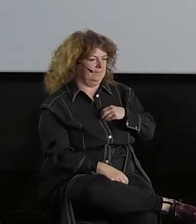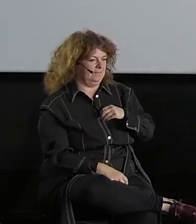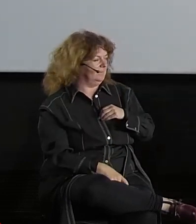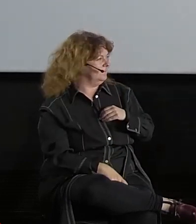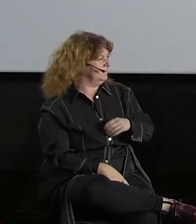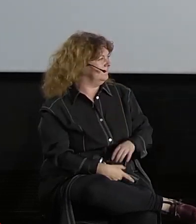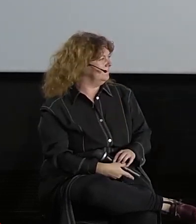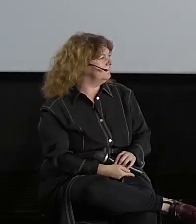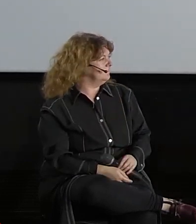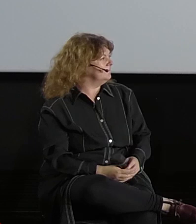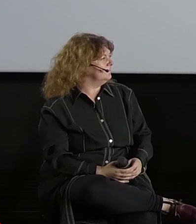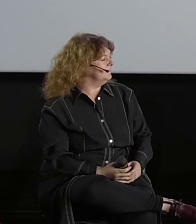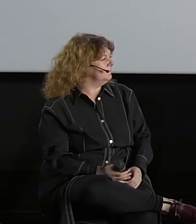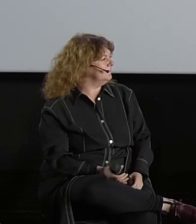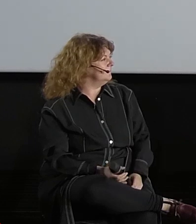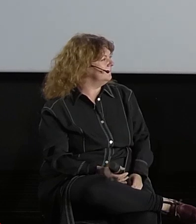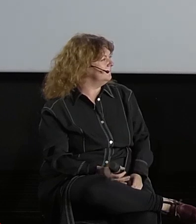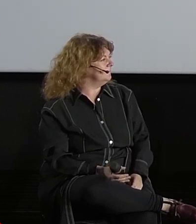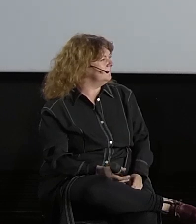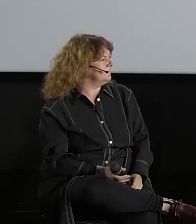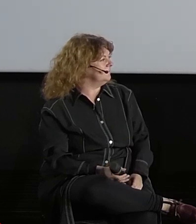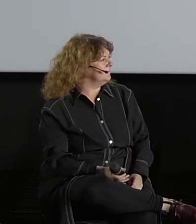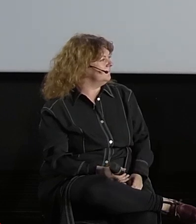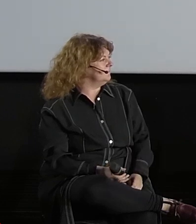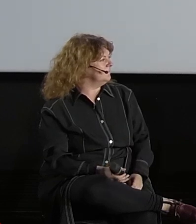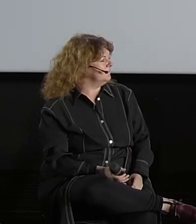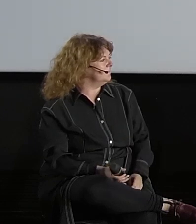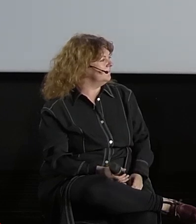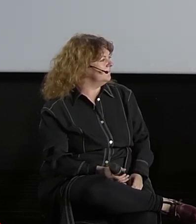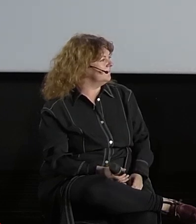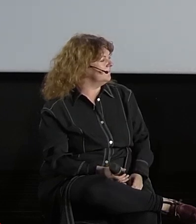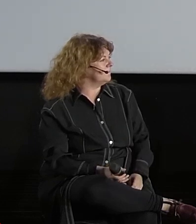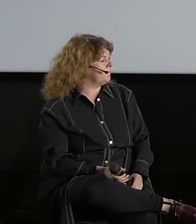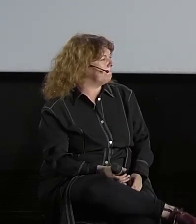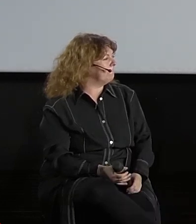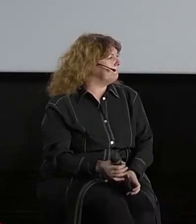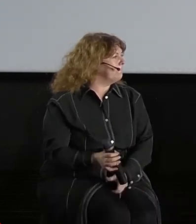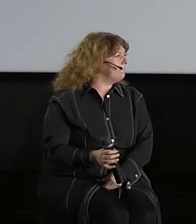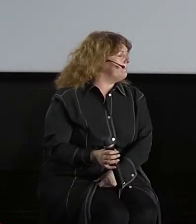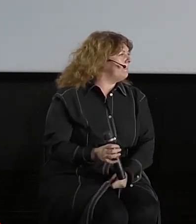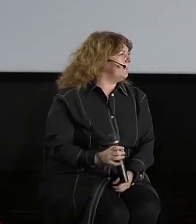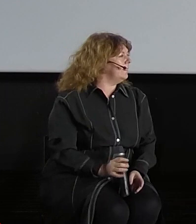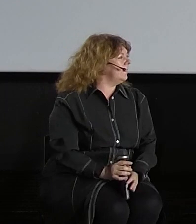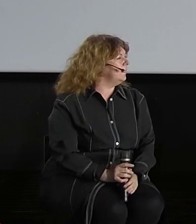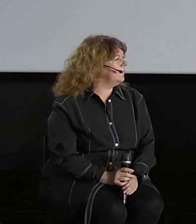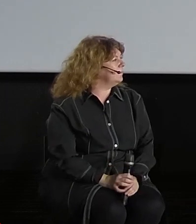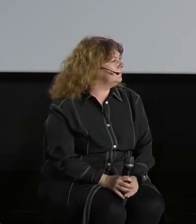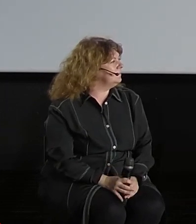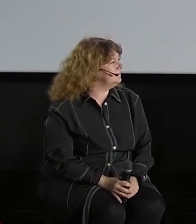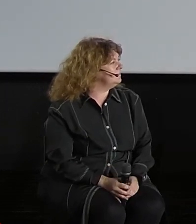español y Y dónde ves que están los intérpretes Más allá del telediario y o sea van al médico y tienen que